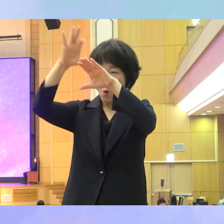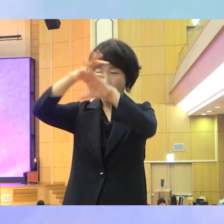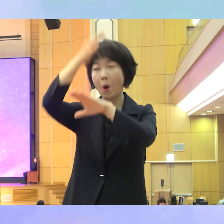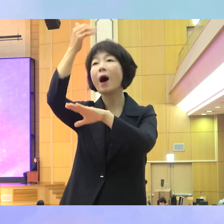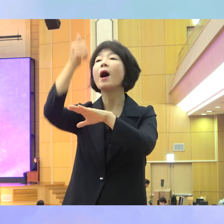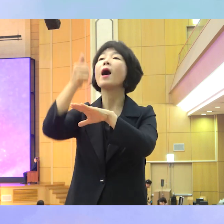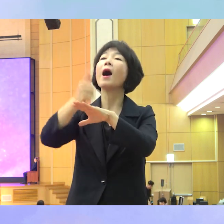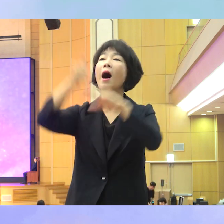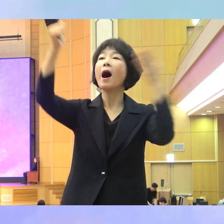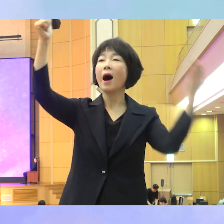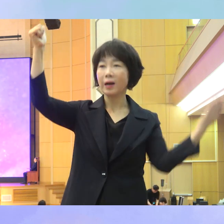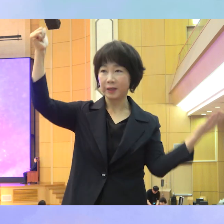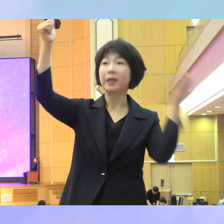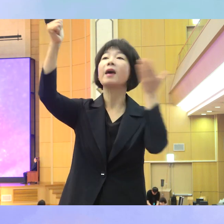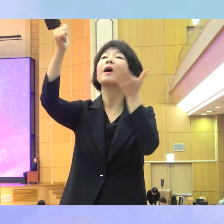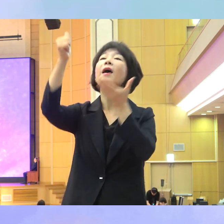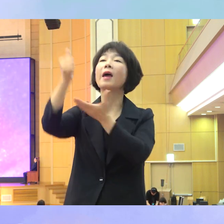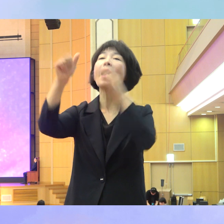만세,